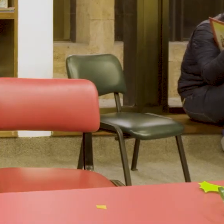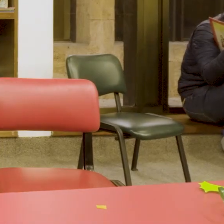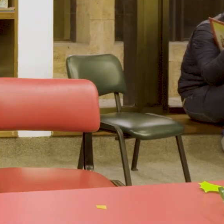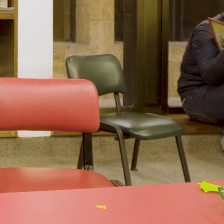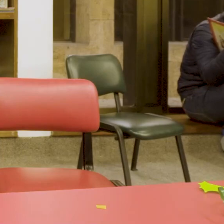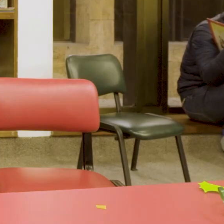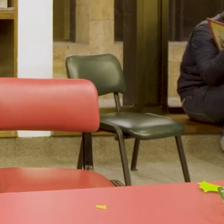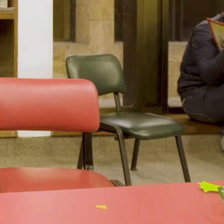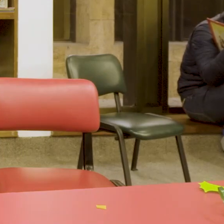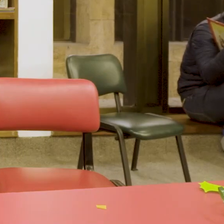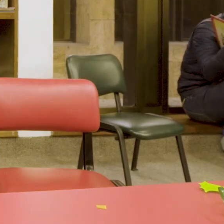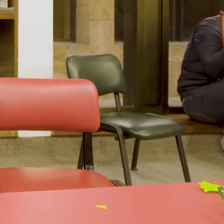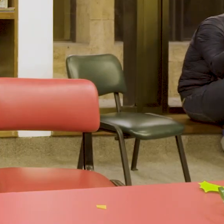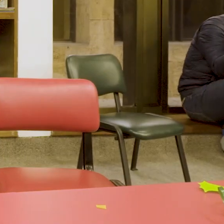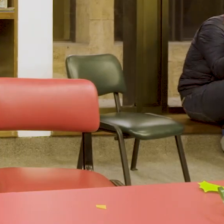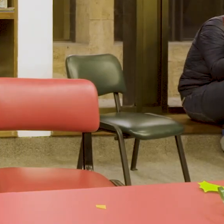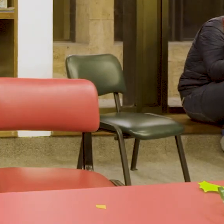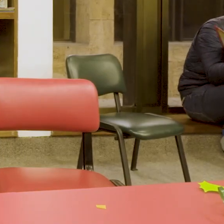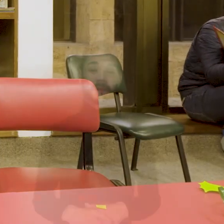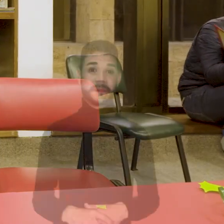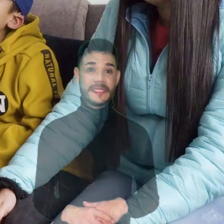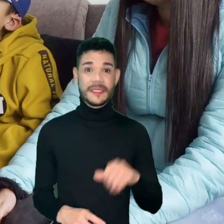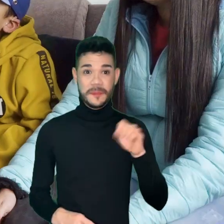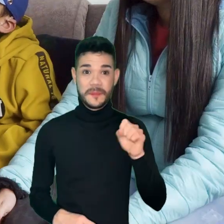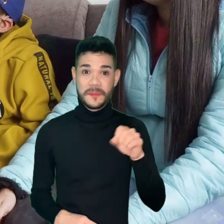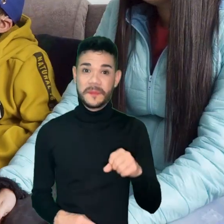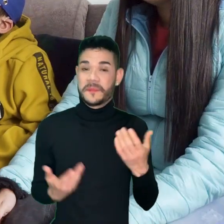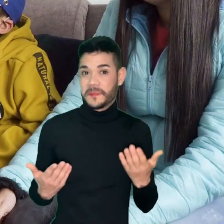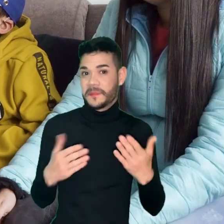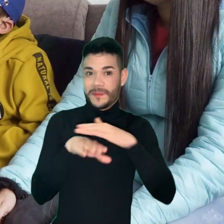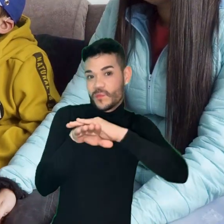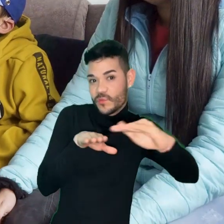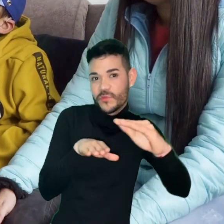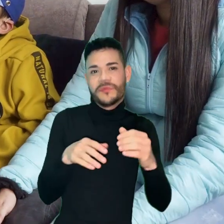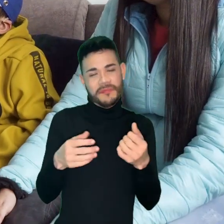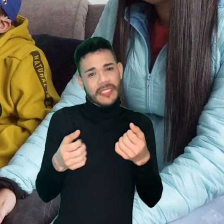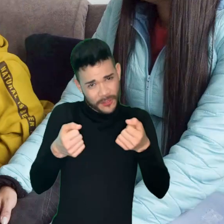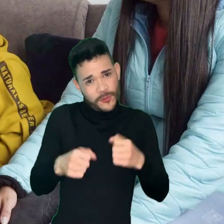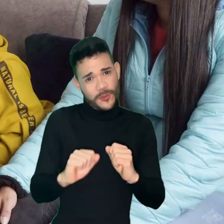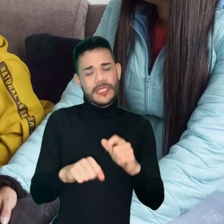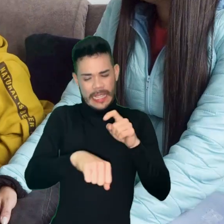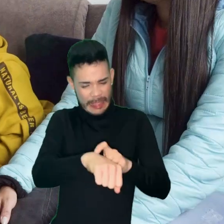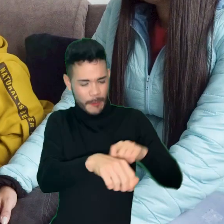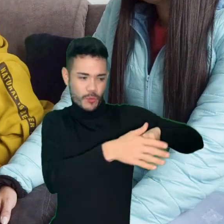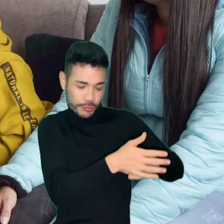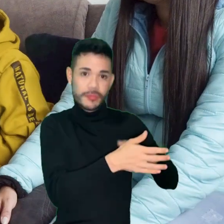a la biblioteca, que ellos conozcan que hay otros espacios. Sí, la invitación es a que hagan el esfuerzo, es cuestión de sacar el tiempo